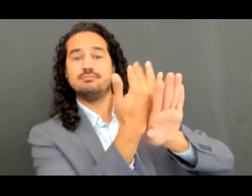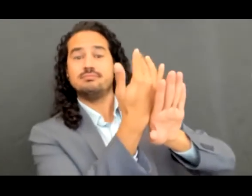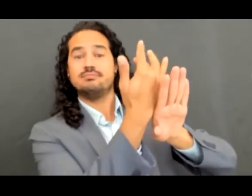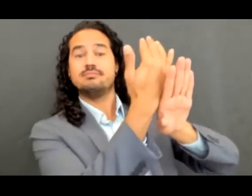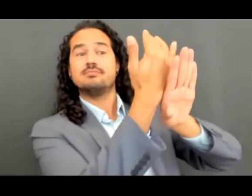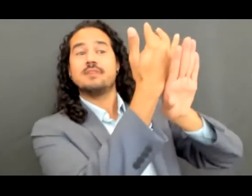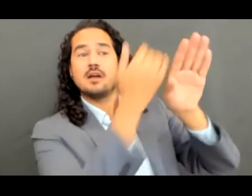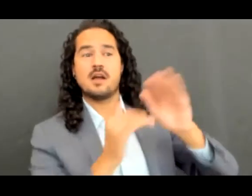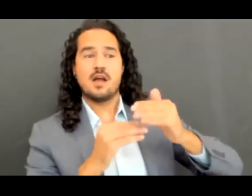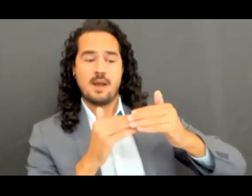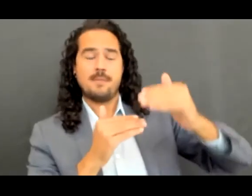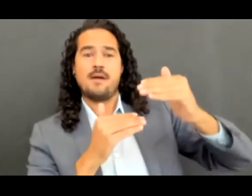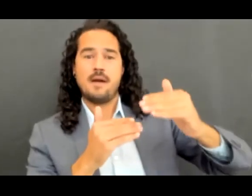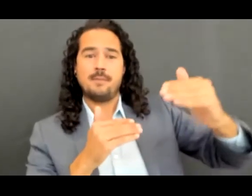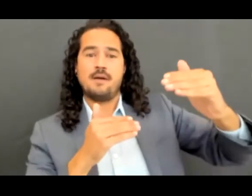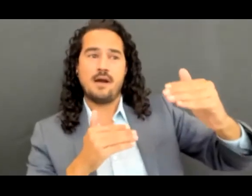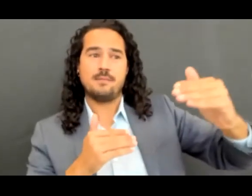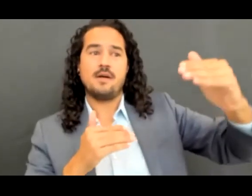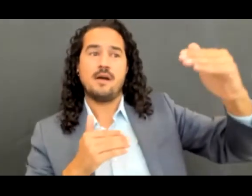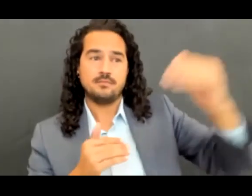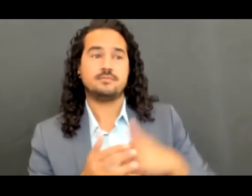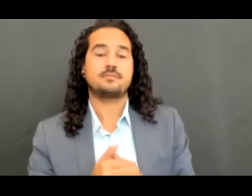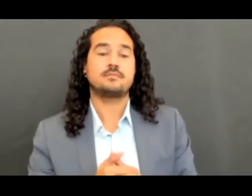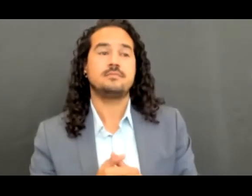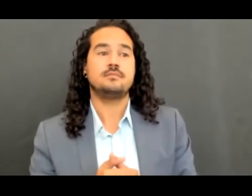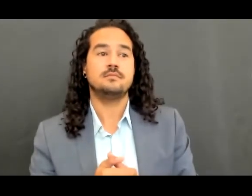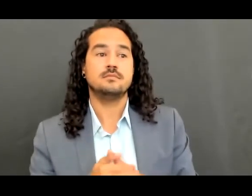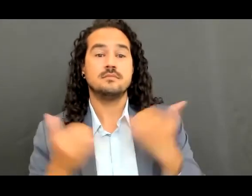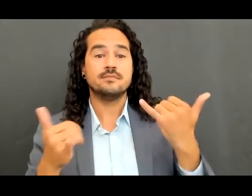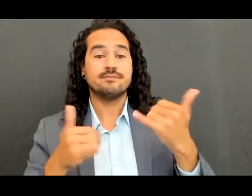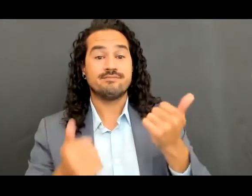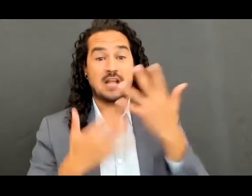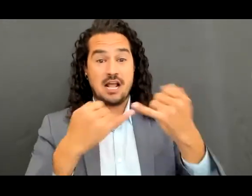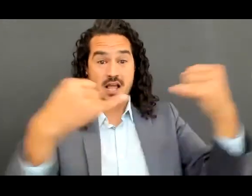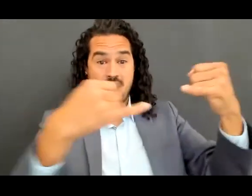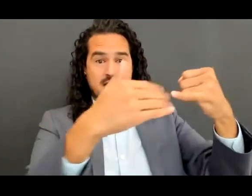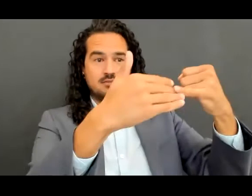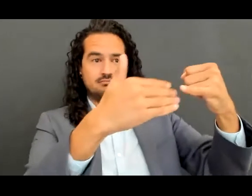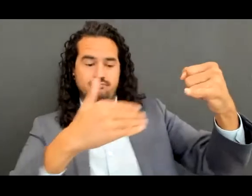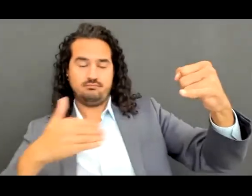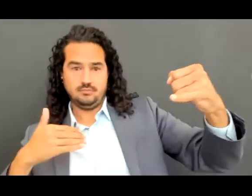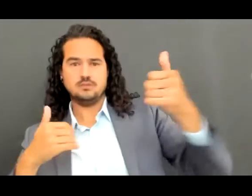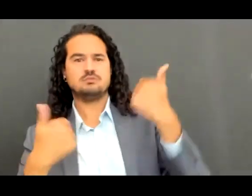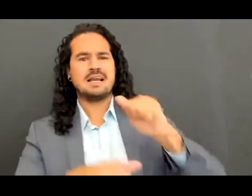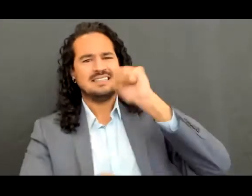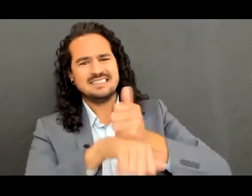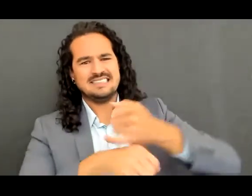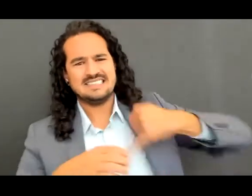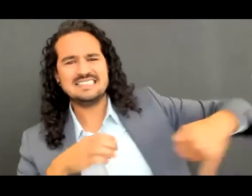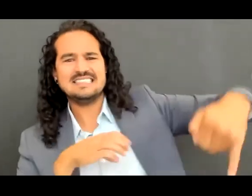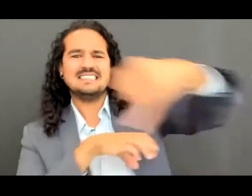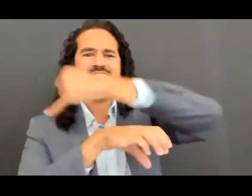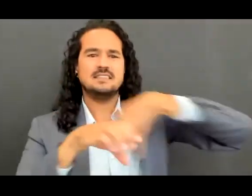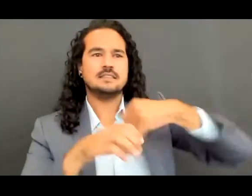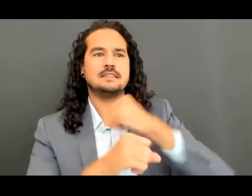oportunidad de subir la línea del fuego, para que se acerque al centro de visitantes